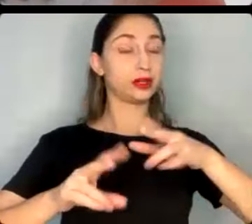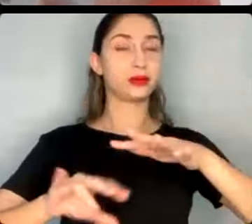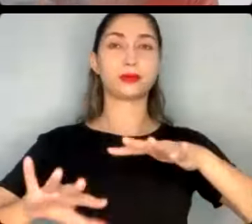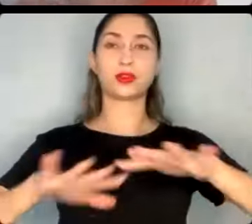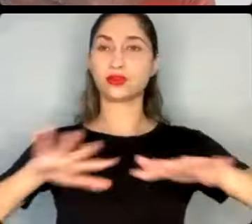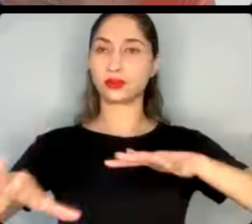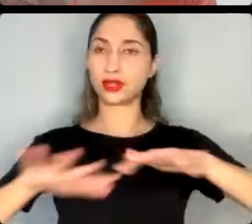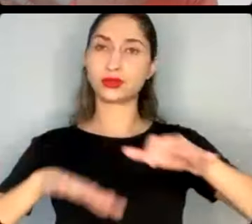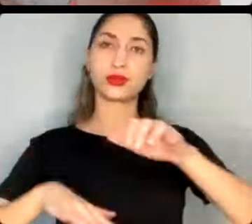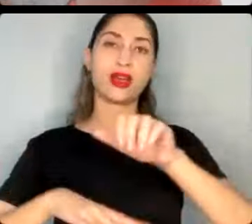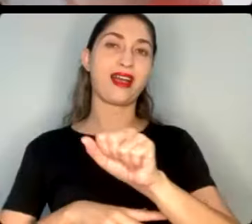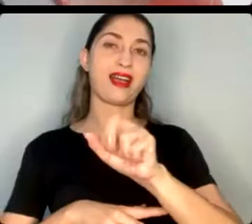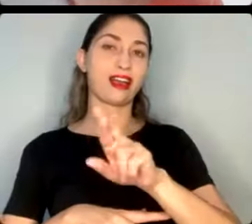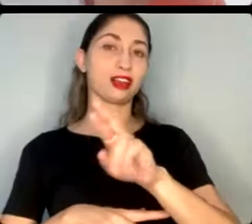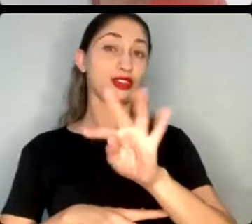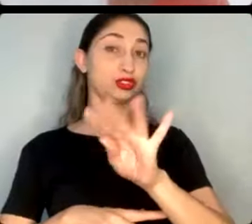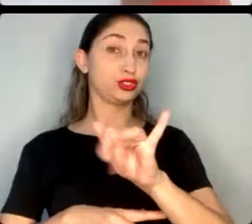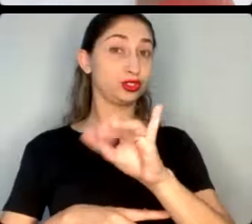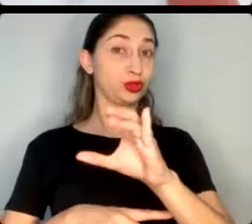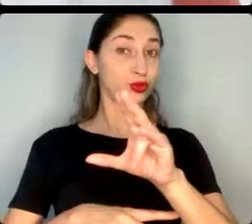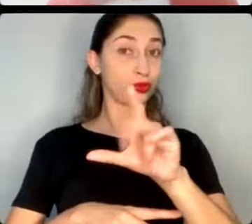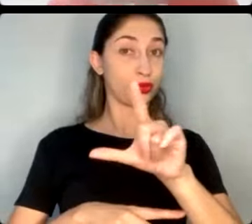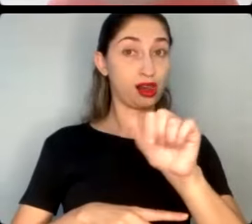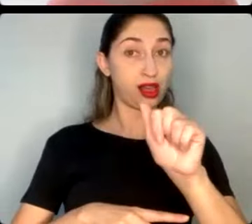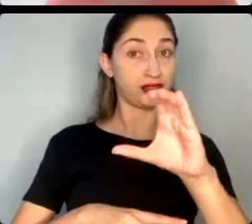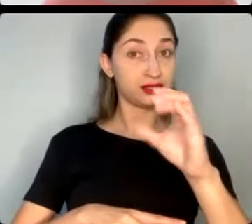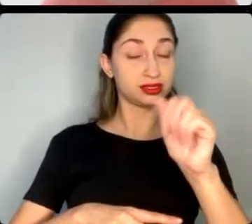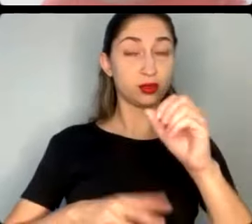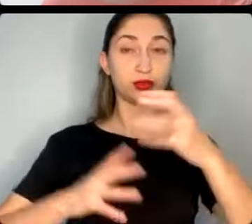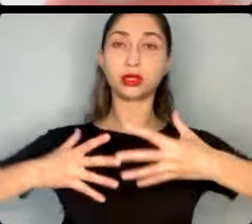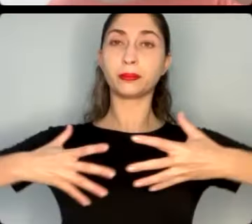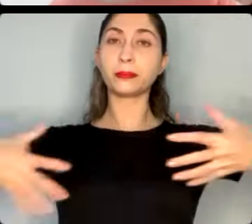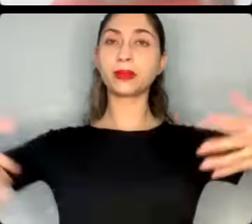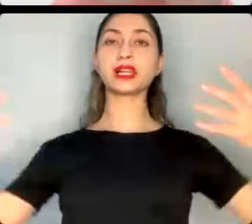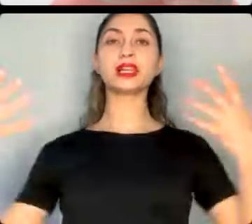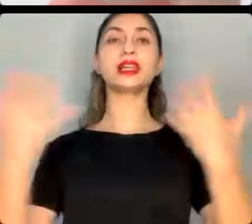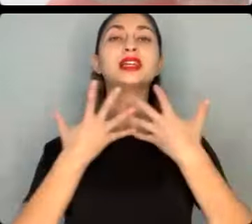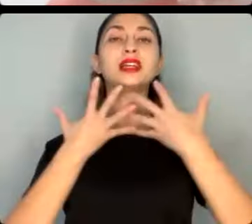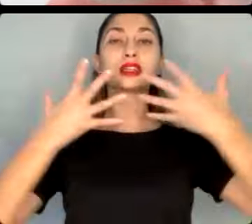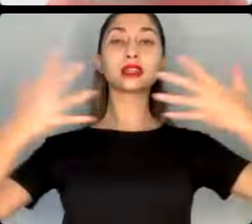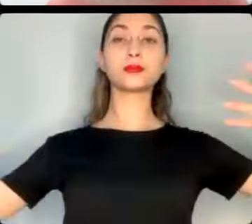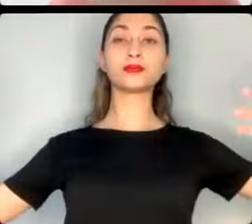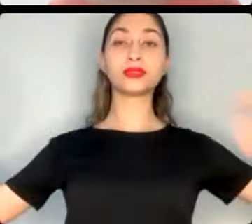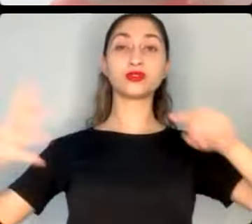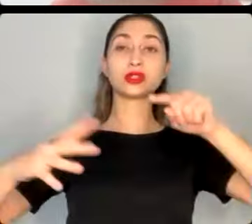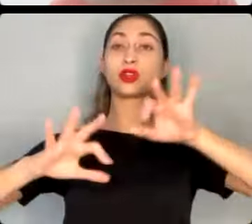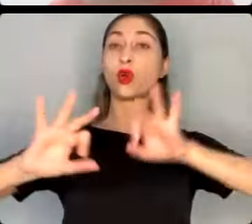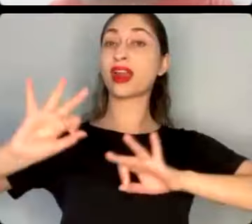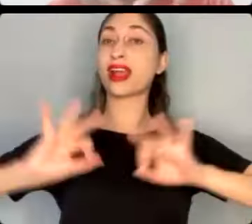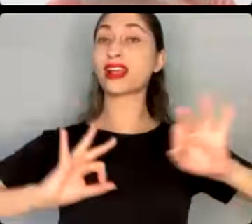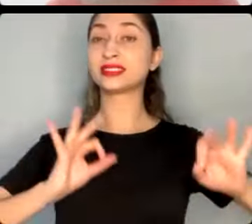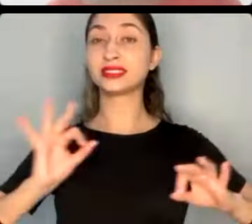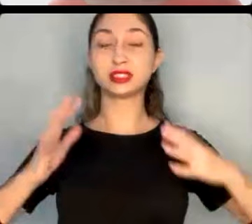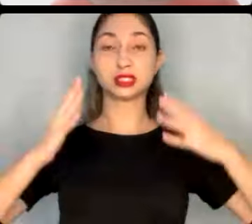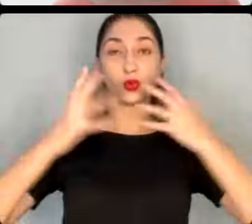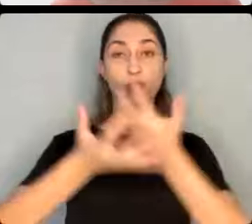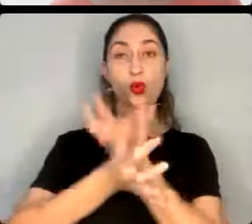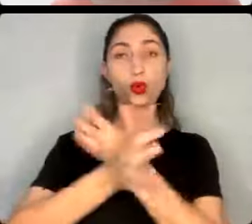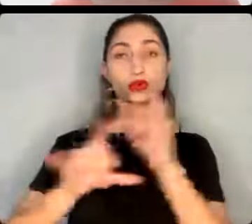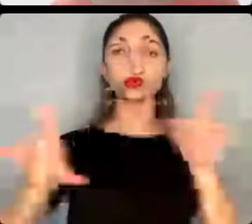articulação, você amplia aquela área, você está organizando a direção óssea e também